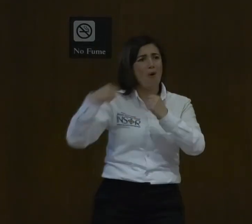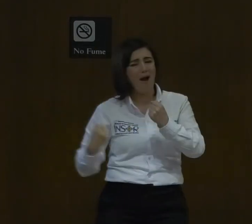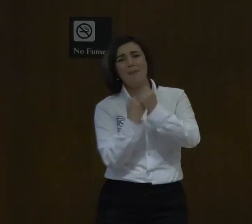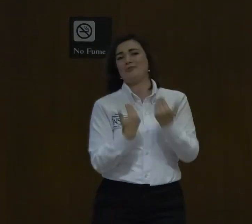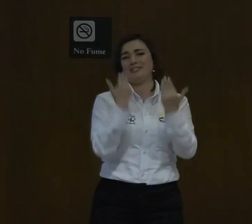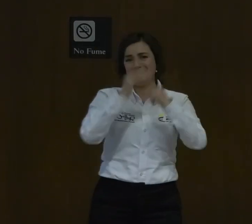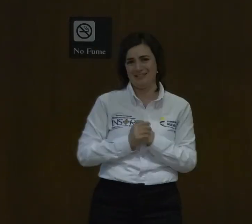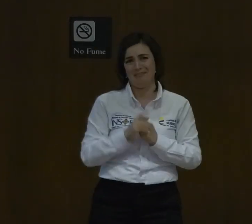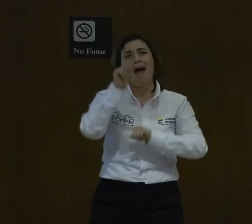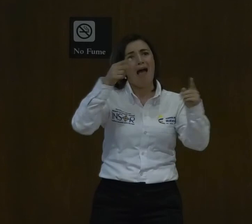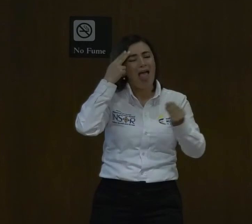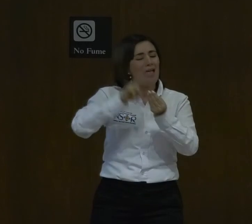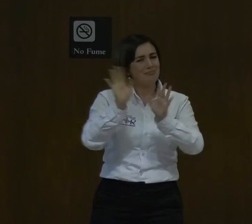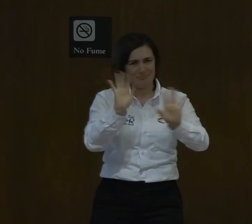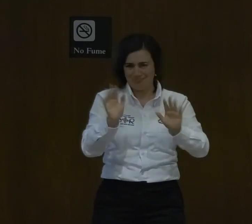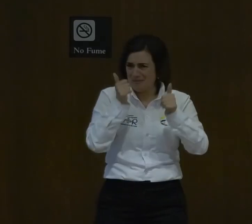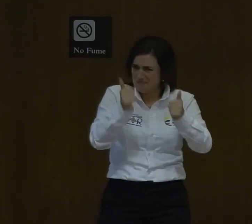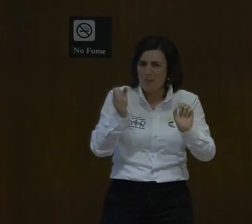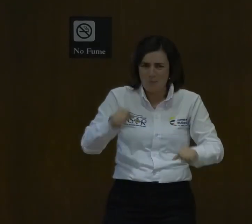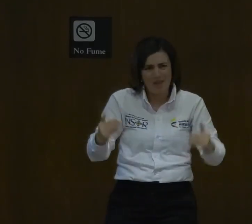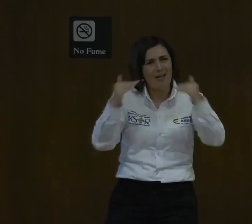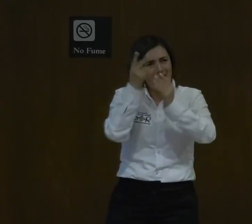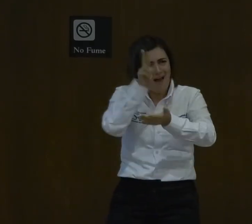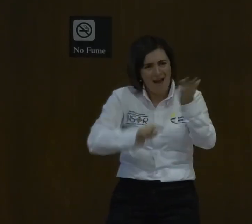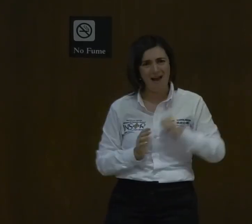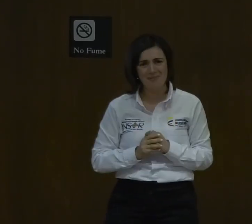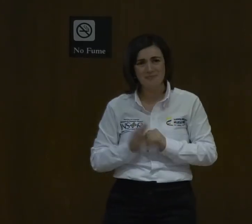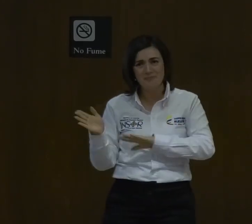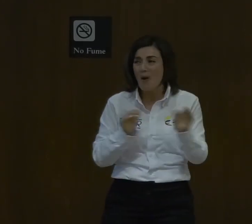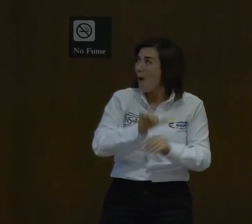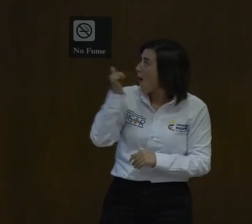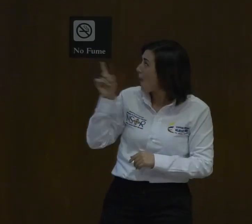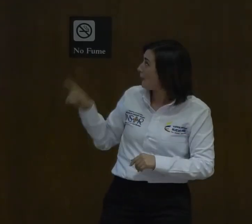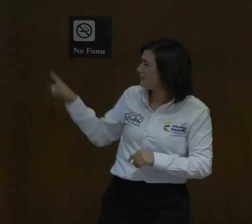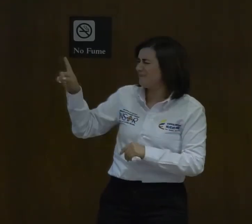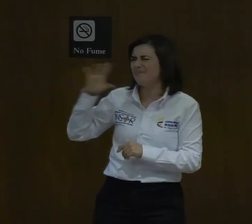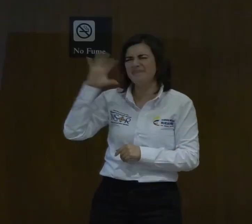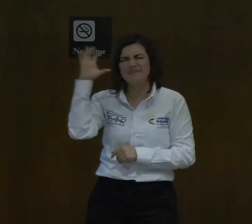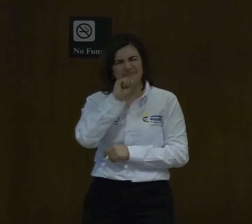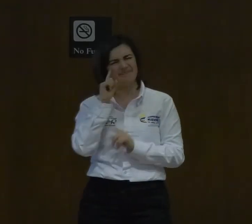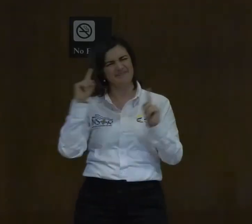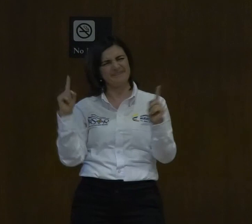como conclusión, toda esta evidencia nos